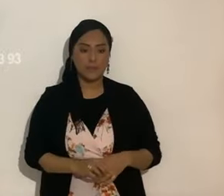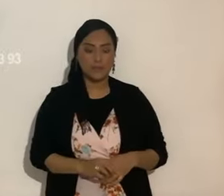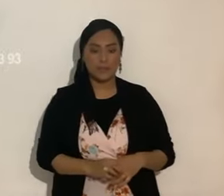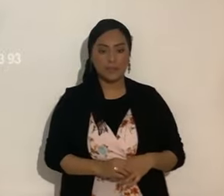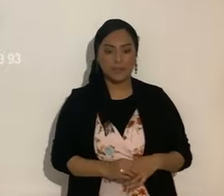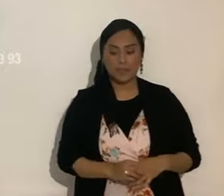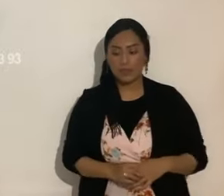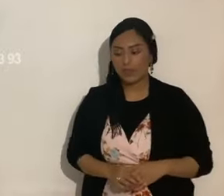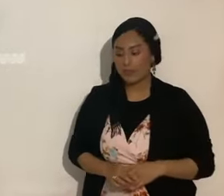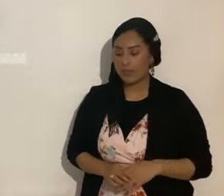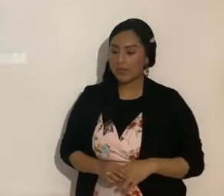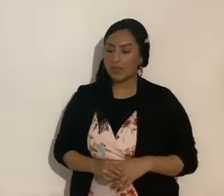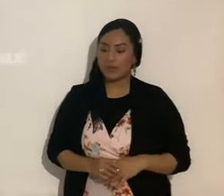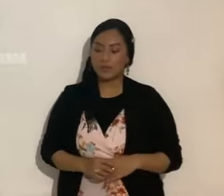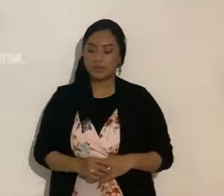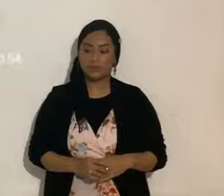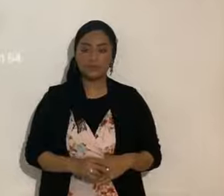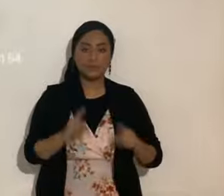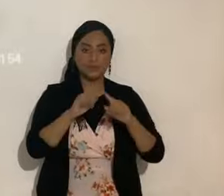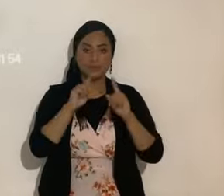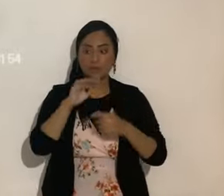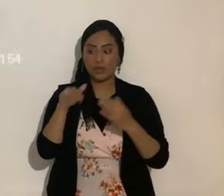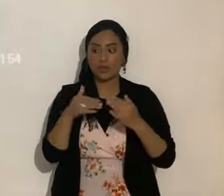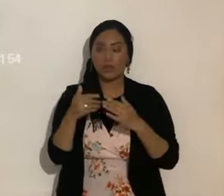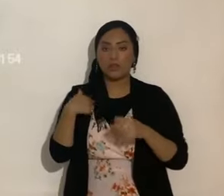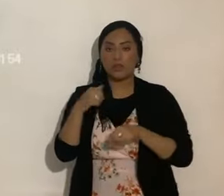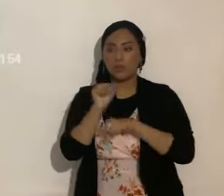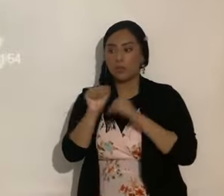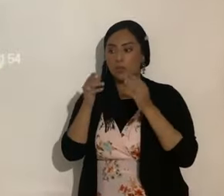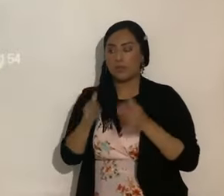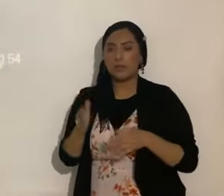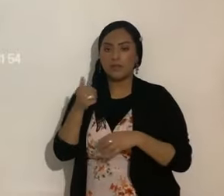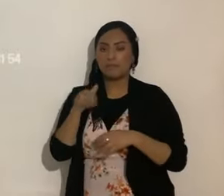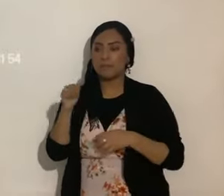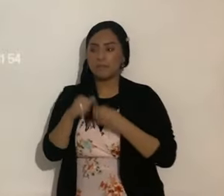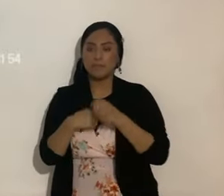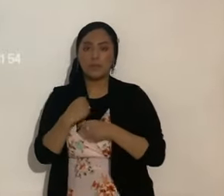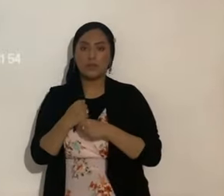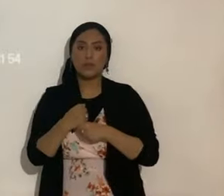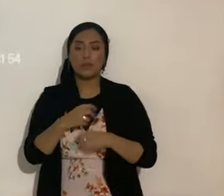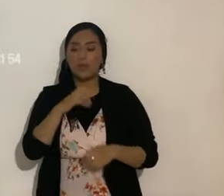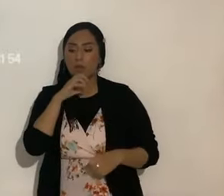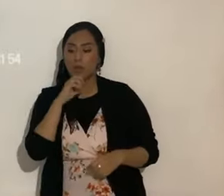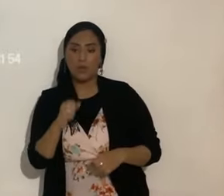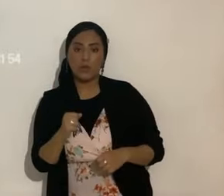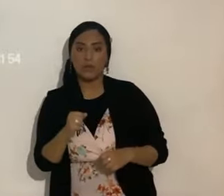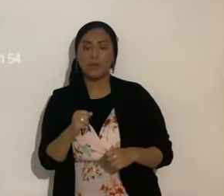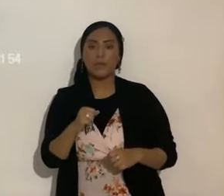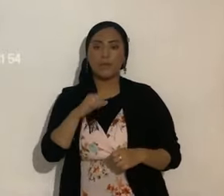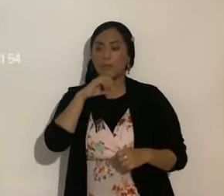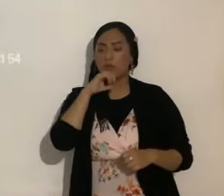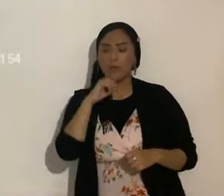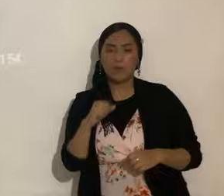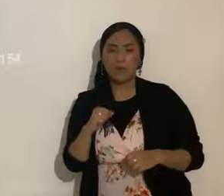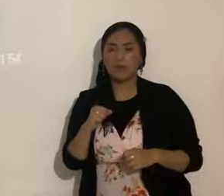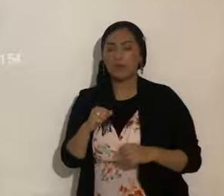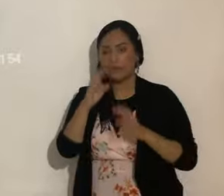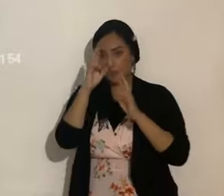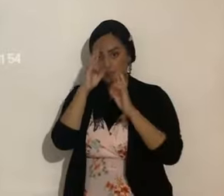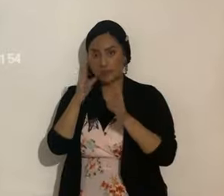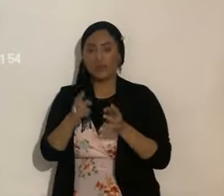entienda por amor a los nuevecitos. Entonces, pero todos somos obreros a cualquier edad. Desde el más viejecito, viejecita, con todo